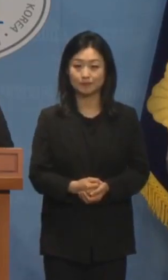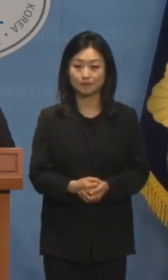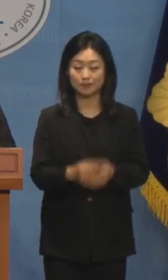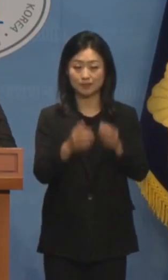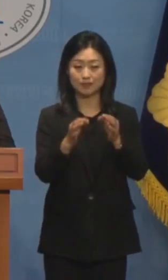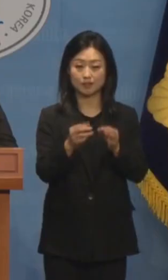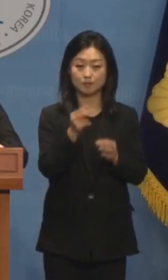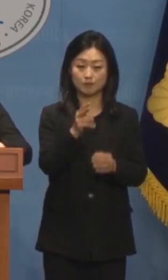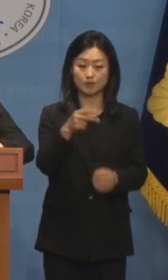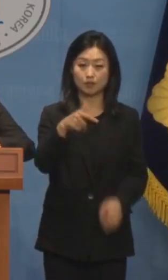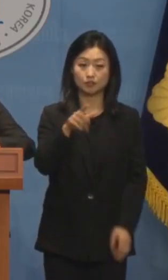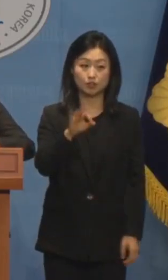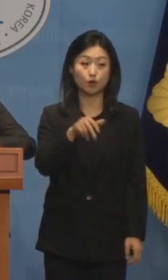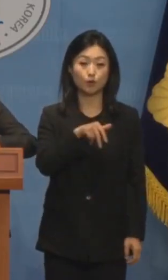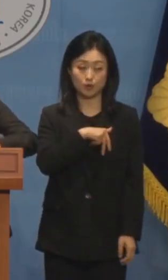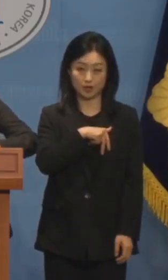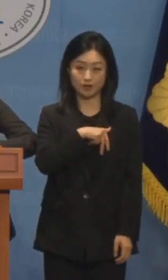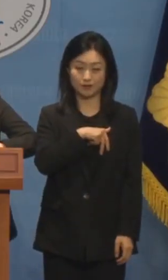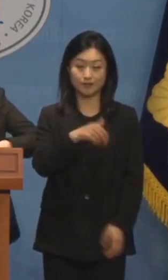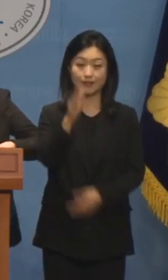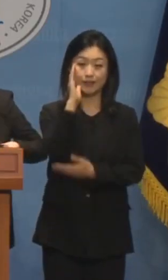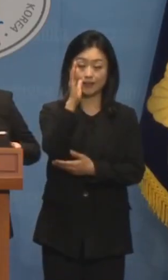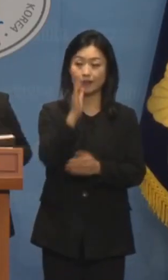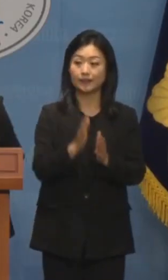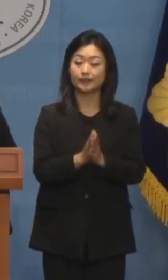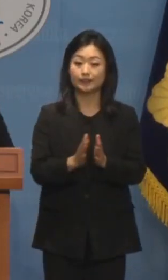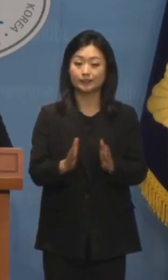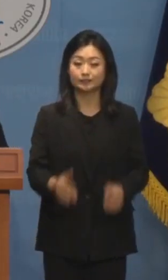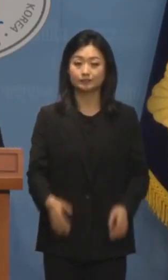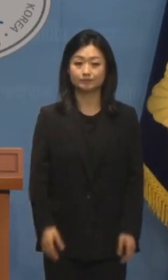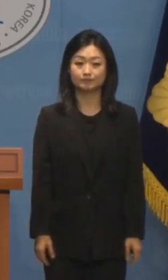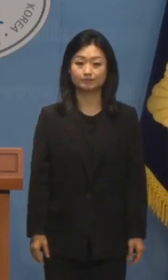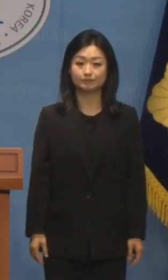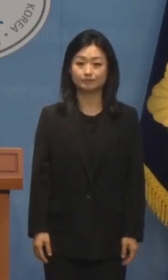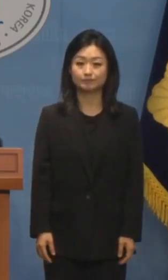김현정 의원님께서 여는 말씀을 시작하시겠습니다.